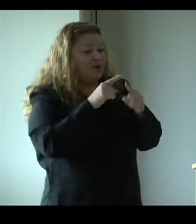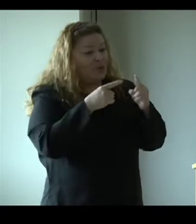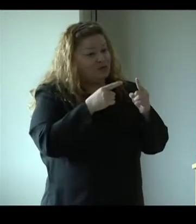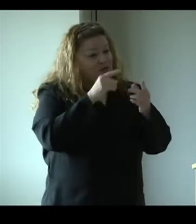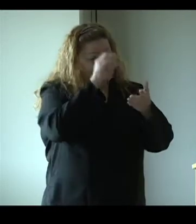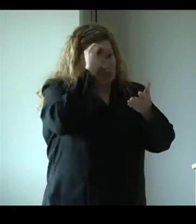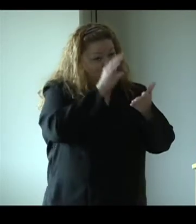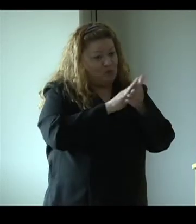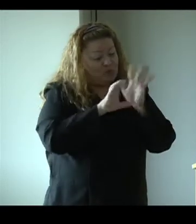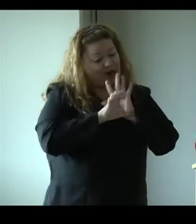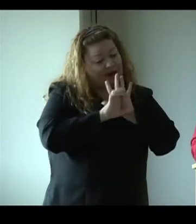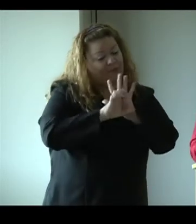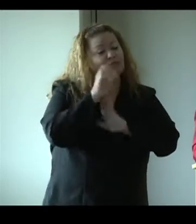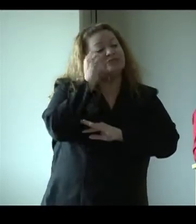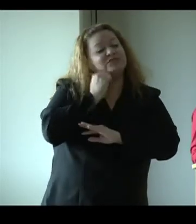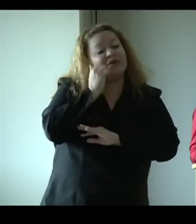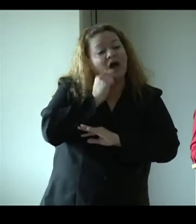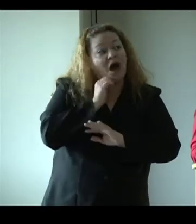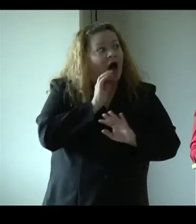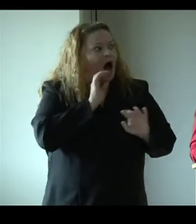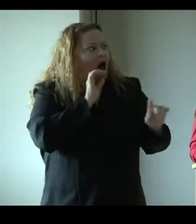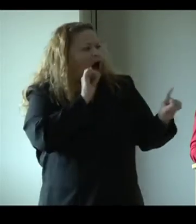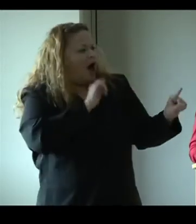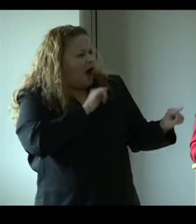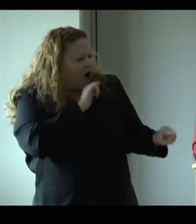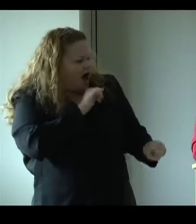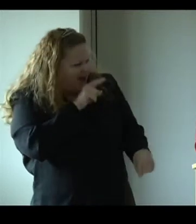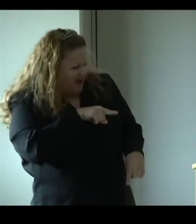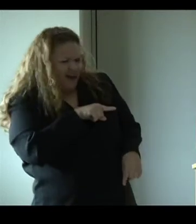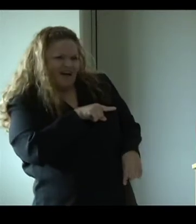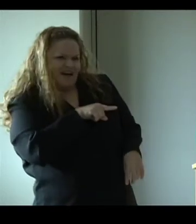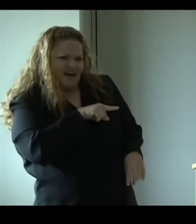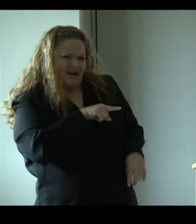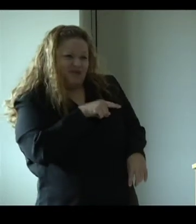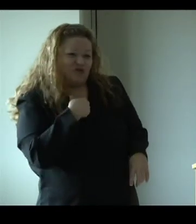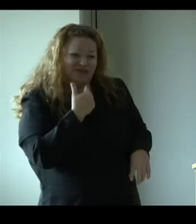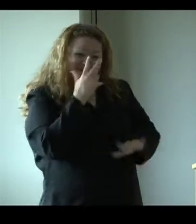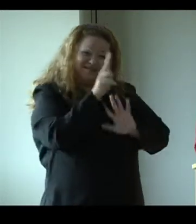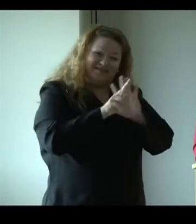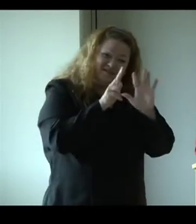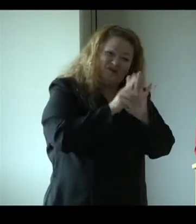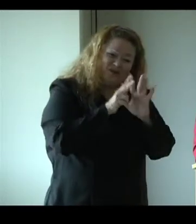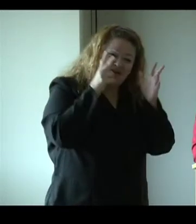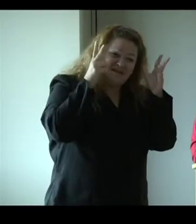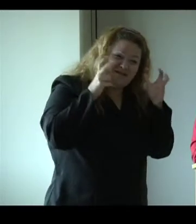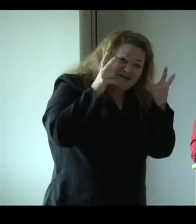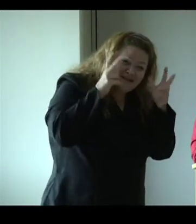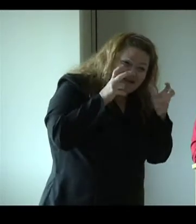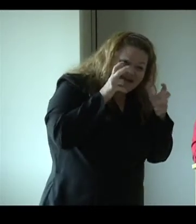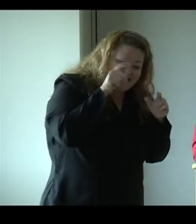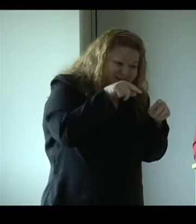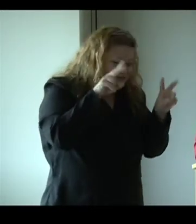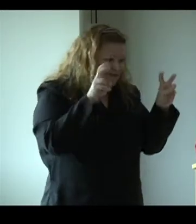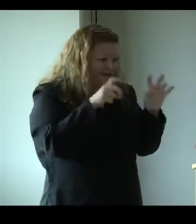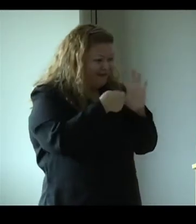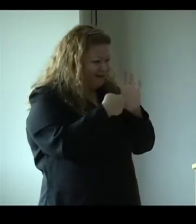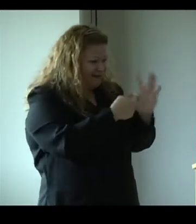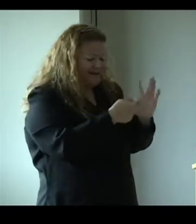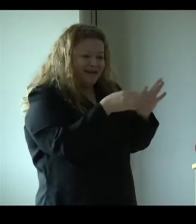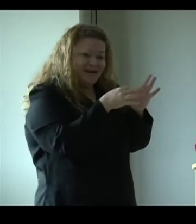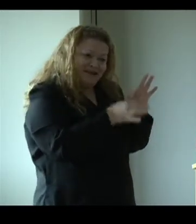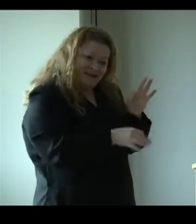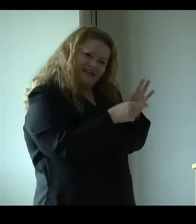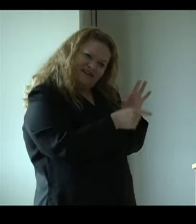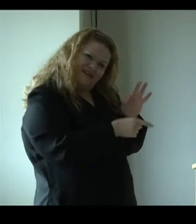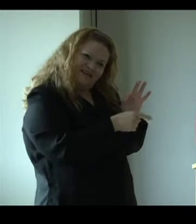daba un ejemplo de la vida diaria Yo decía es eso o sea estuve tres horas escuchando para es este ejemplo tan fácil